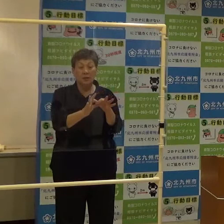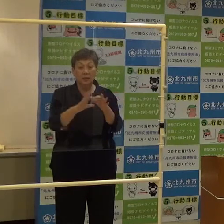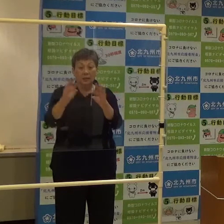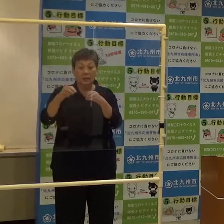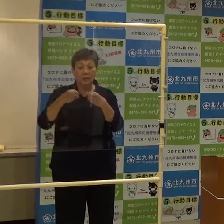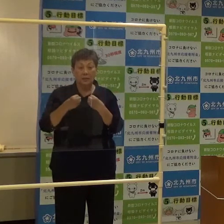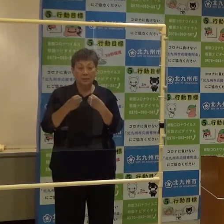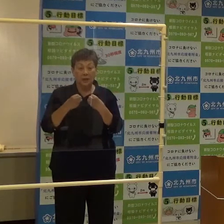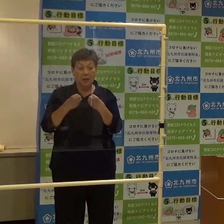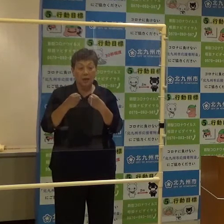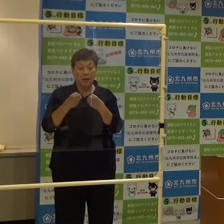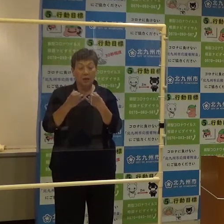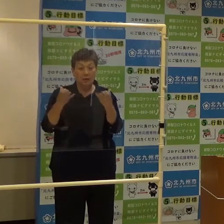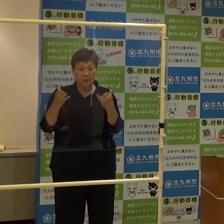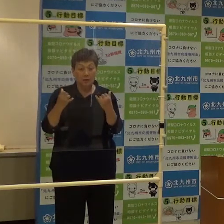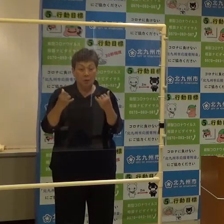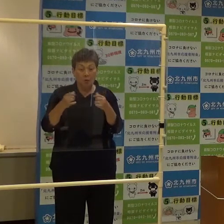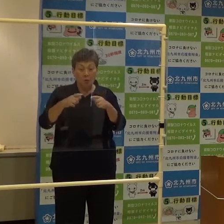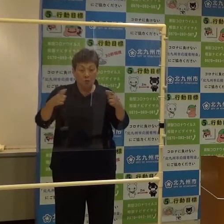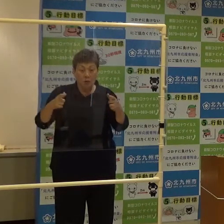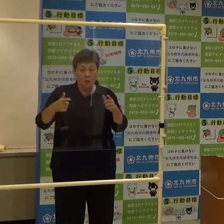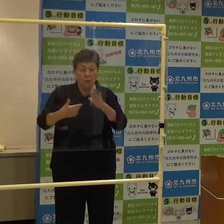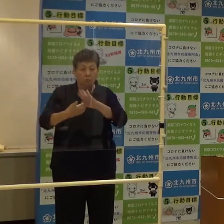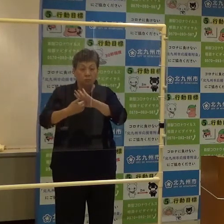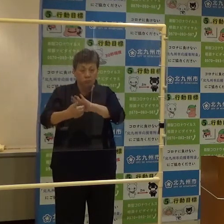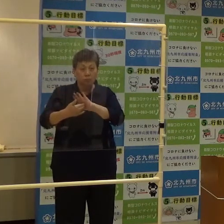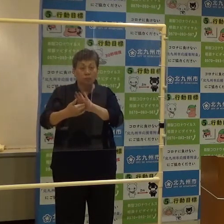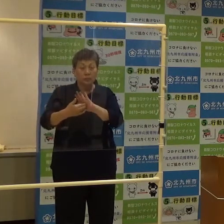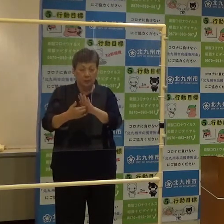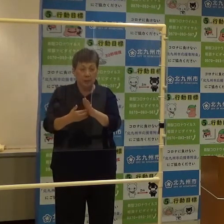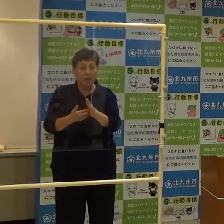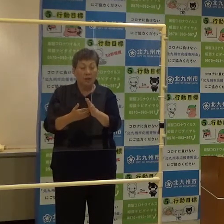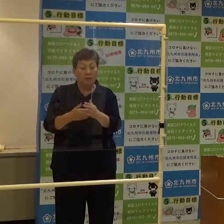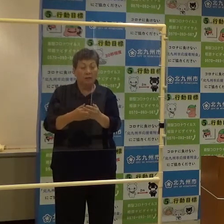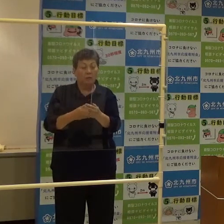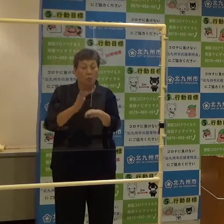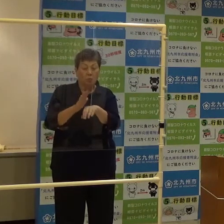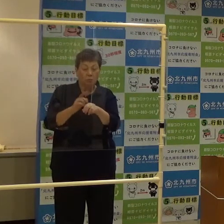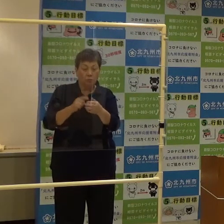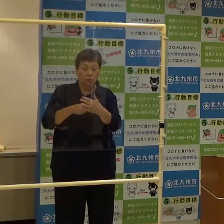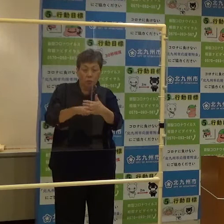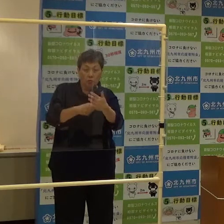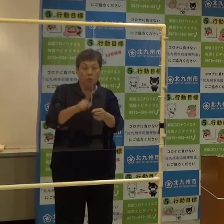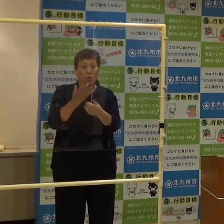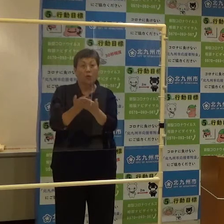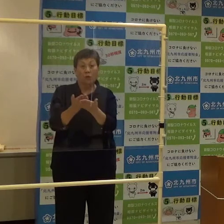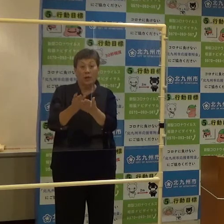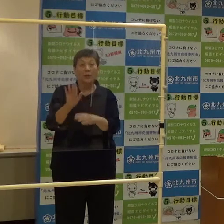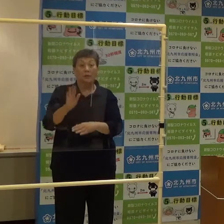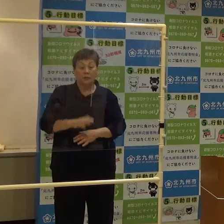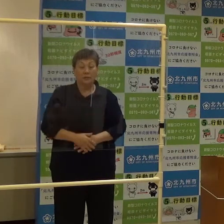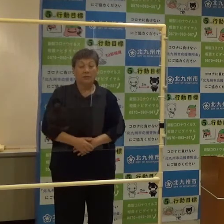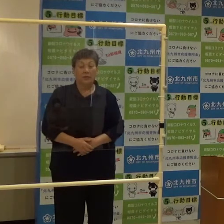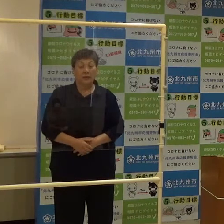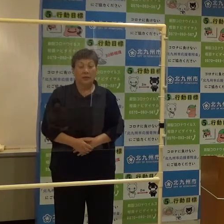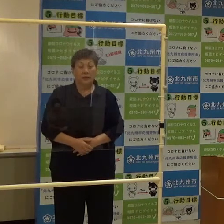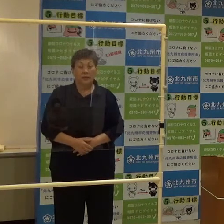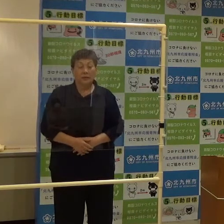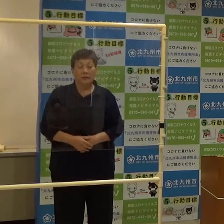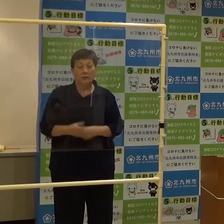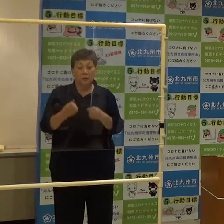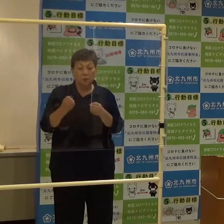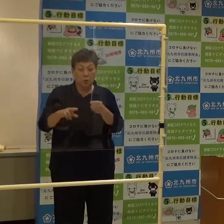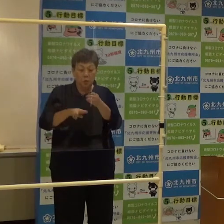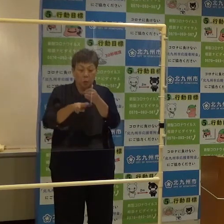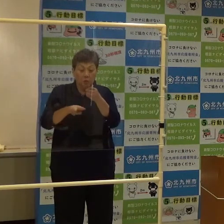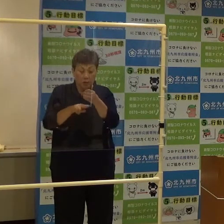の再拡大を防ぐための努力が求められております。また何といってもこの新型コロナ